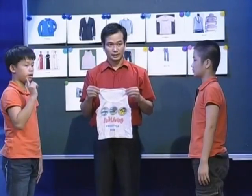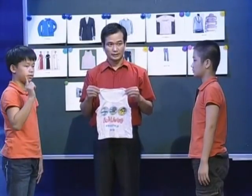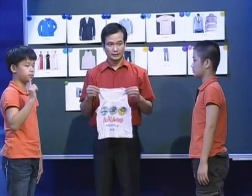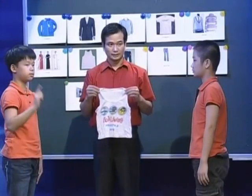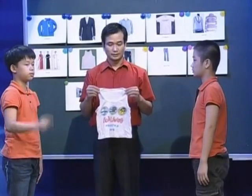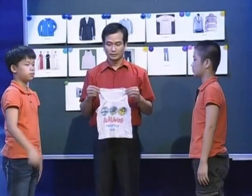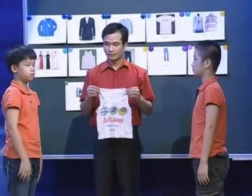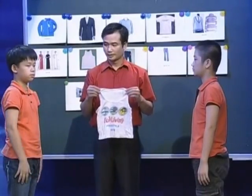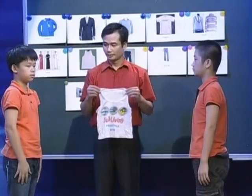Đố bạn biết đây là áo gì?